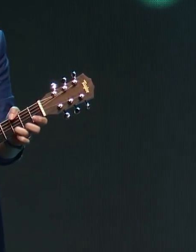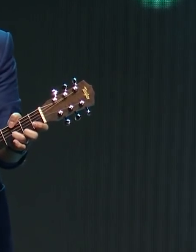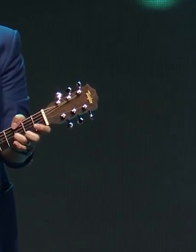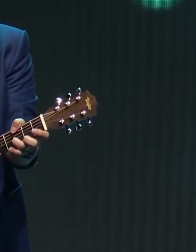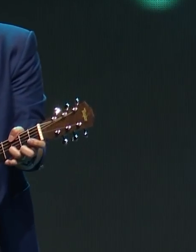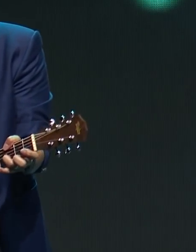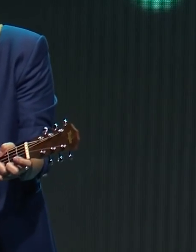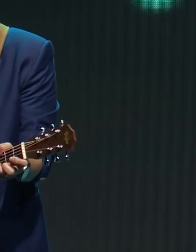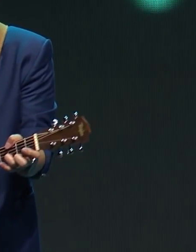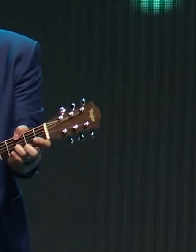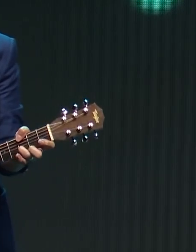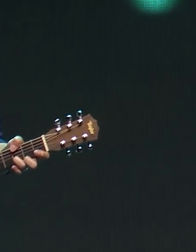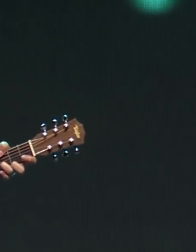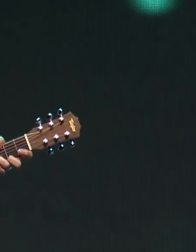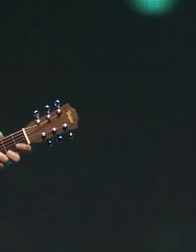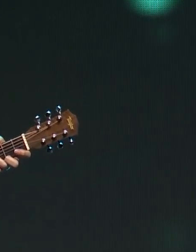Bantu diriku